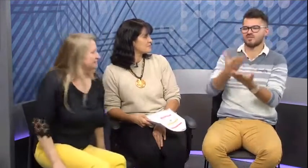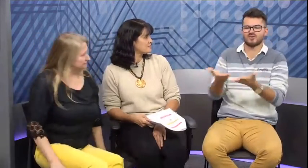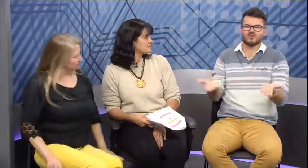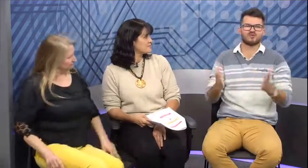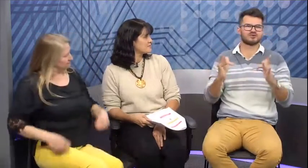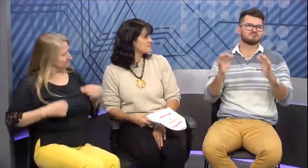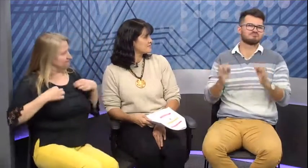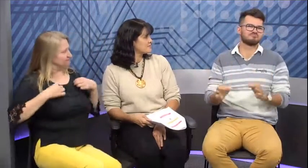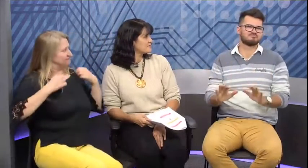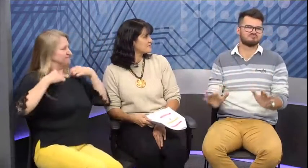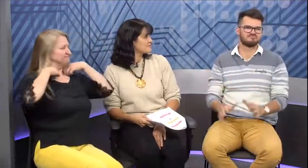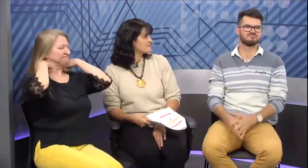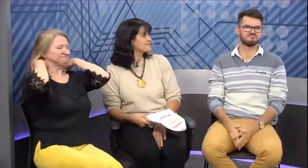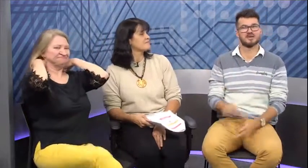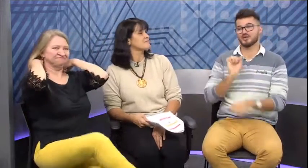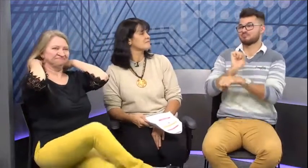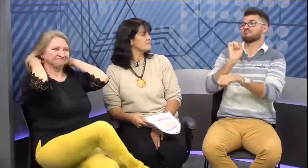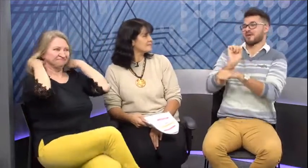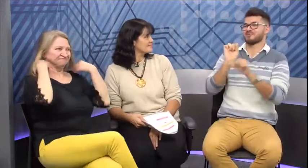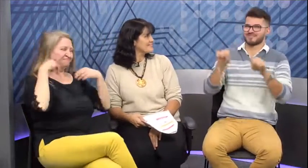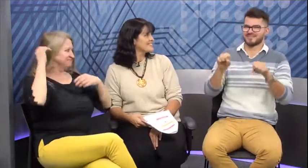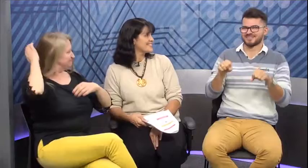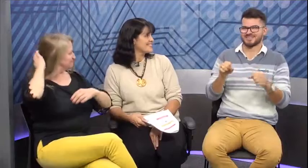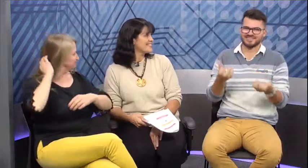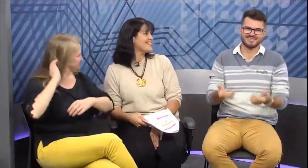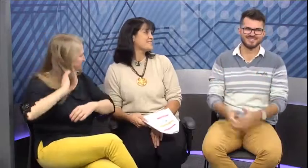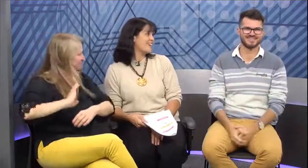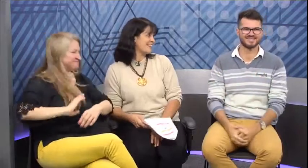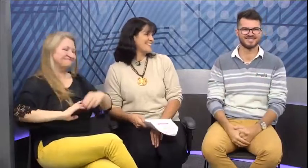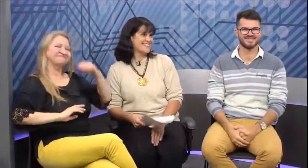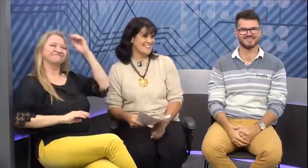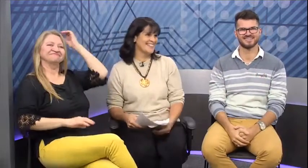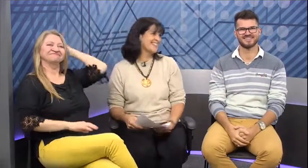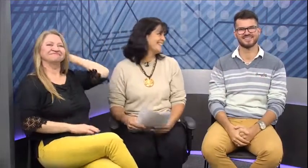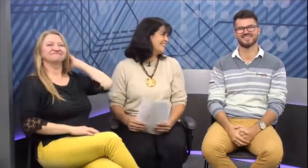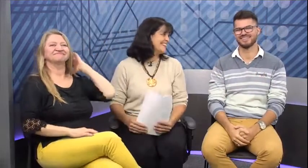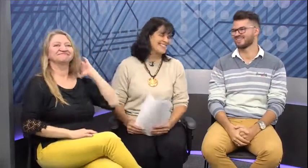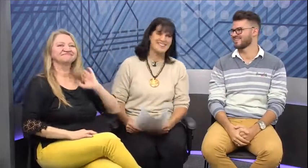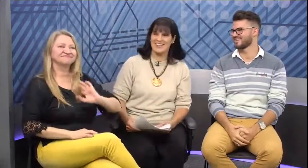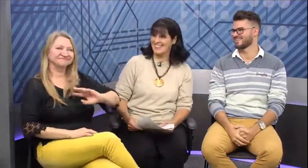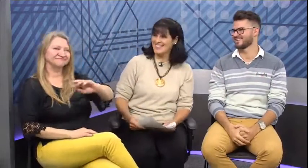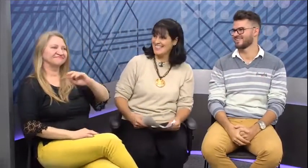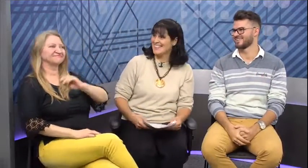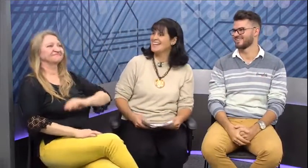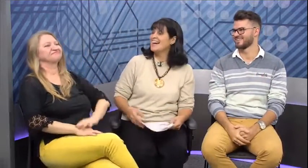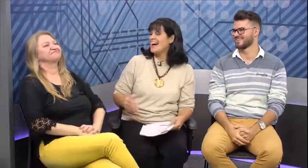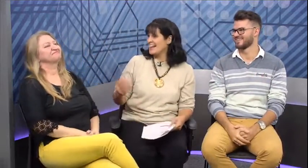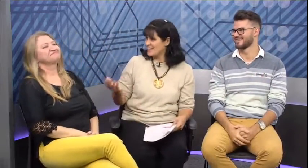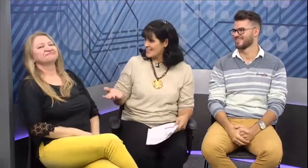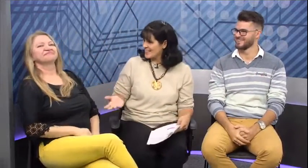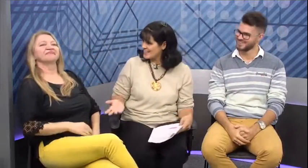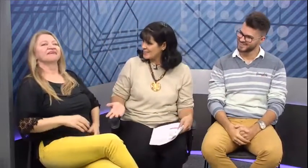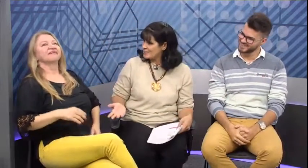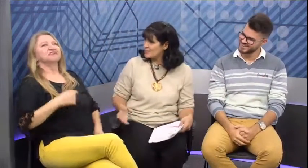questão da identidade surda. E estou muito feliz e realizada, eu espero, né? Espero que sim. A Cleusa casada com